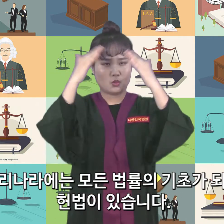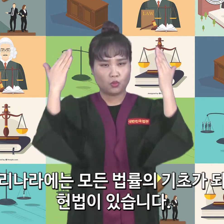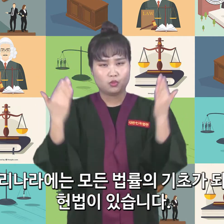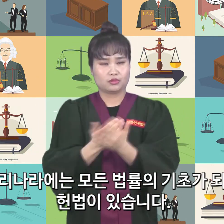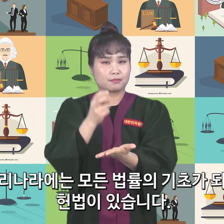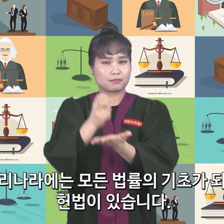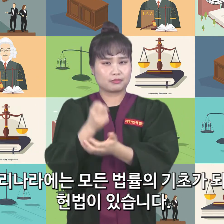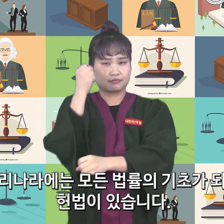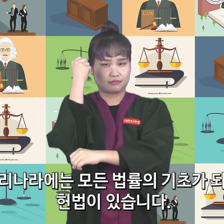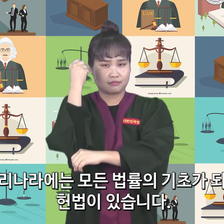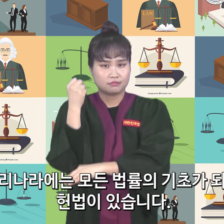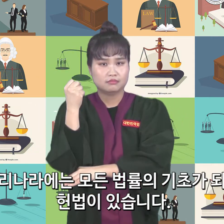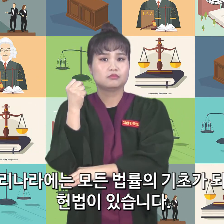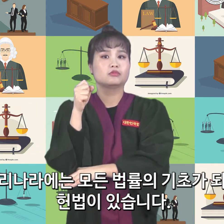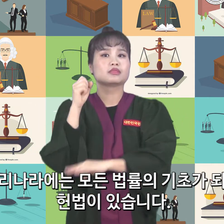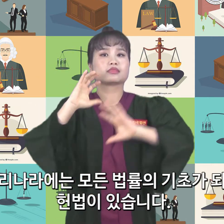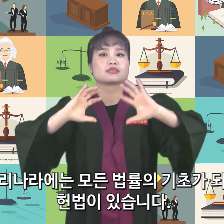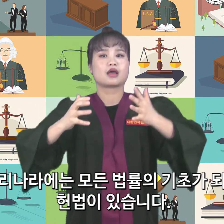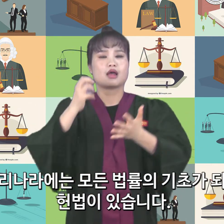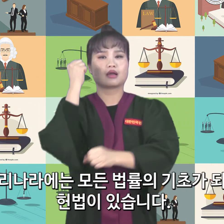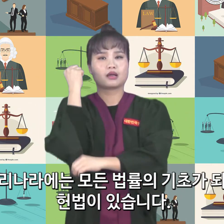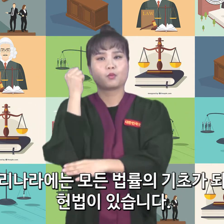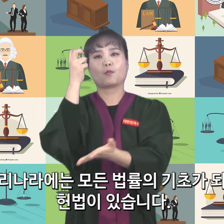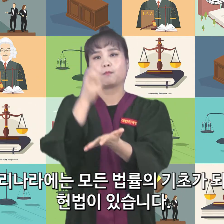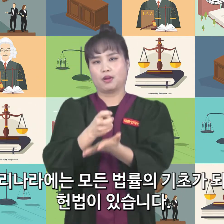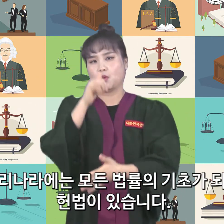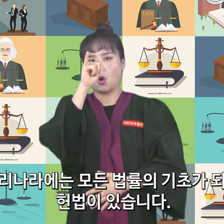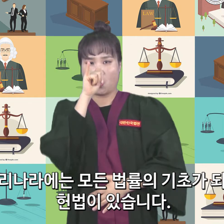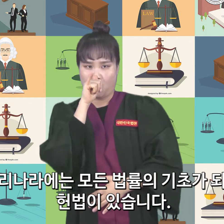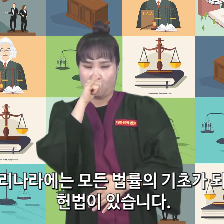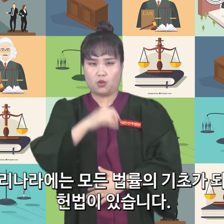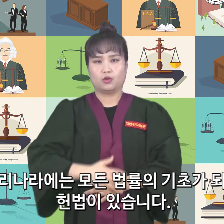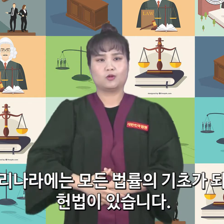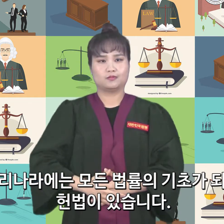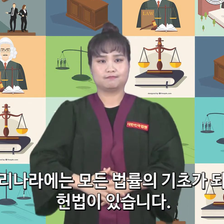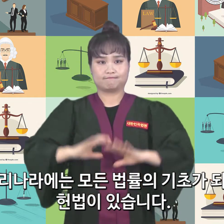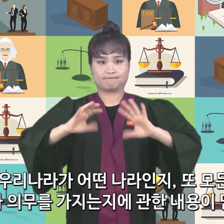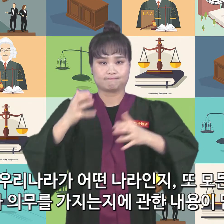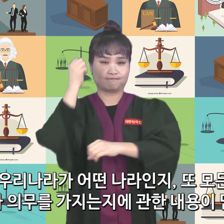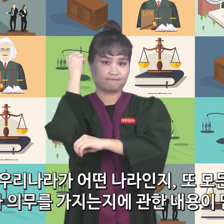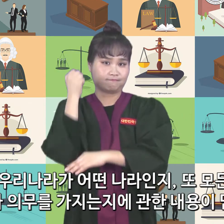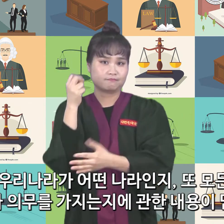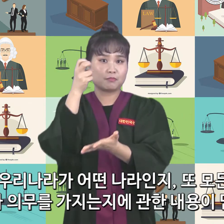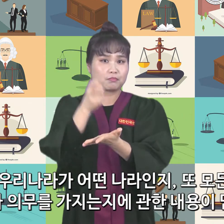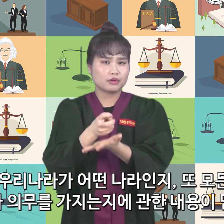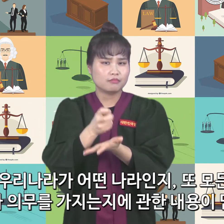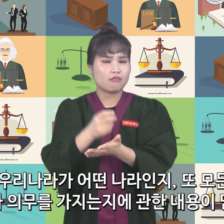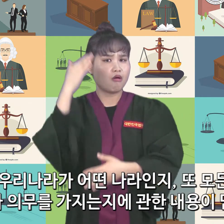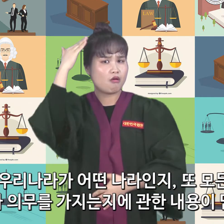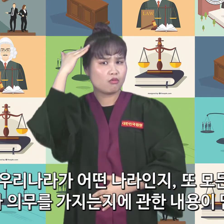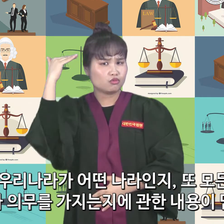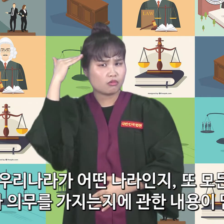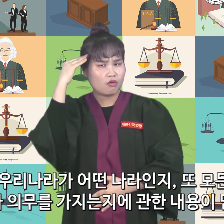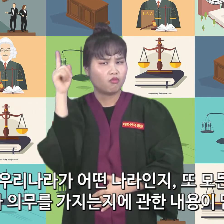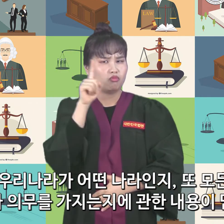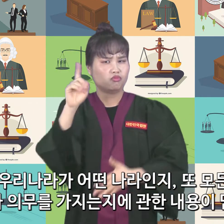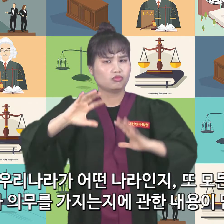우리나라에는 모든 법률의 기초가 되는 헌법이 있습니다. 헌법은 우리나라가 어떤